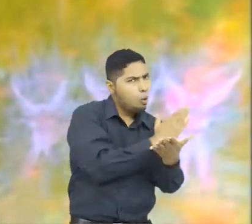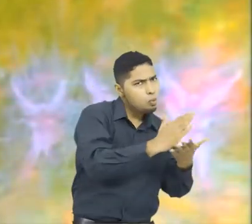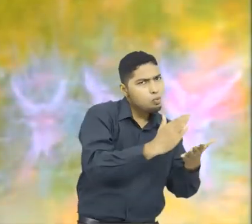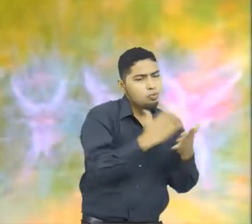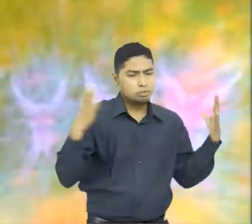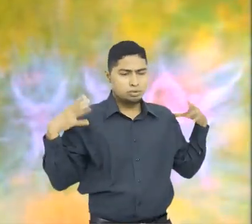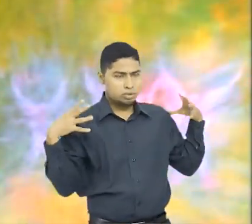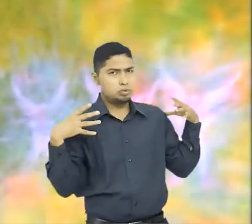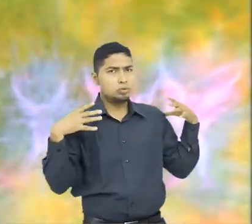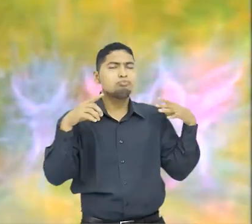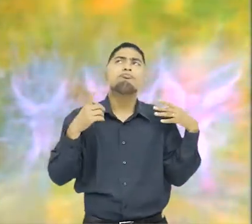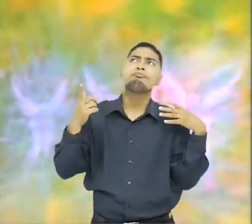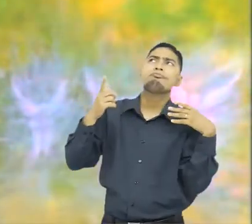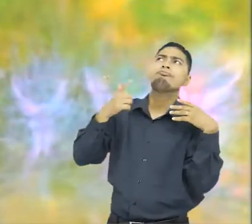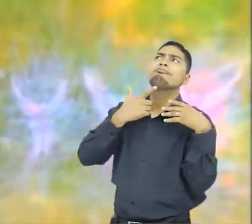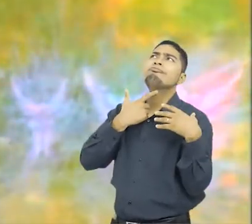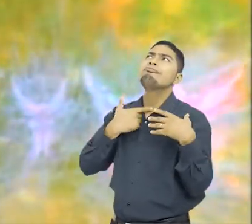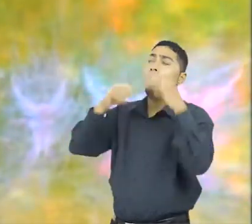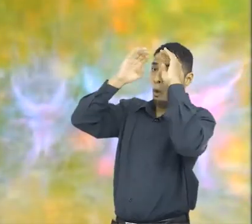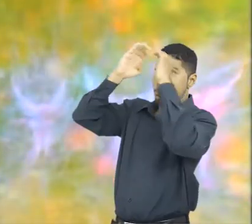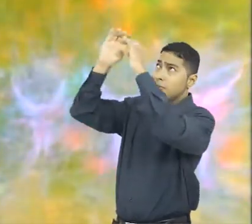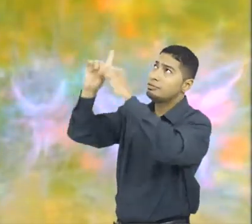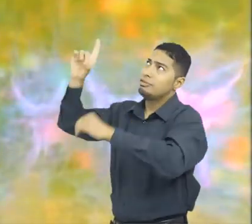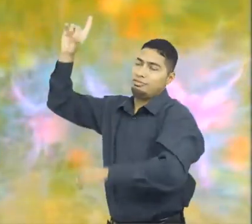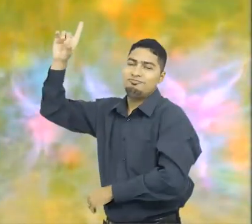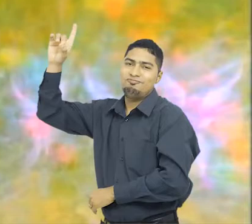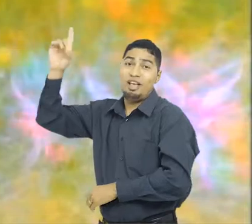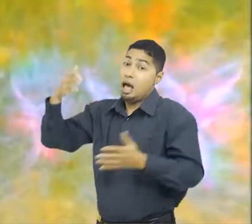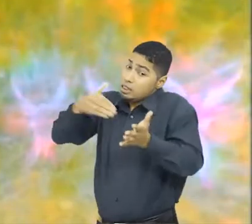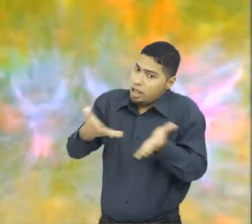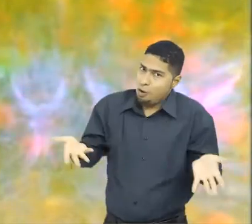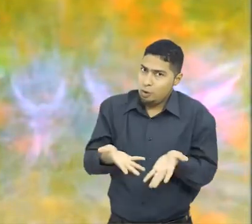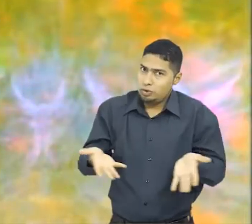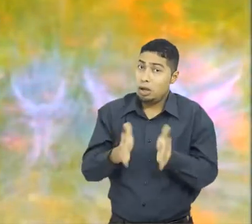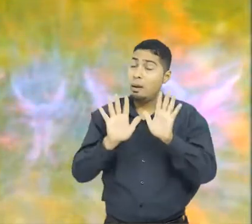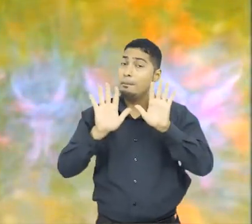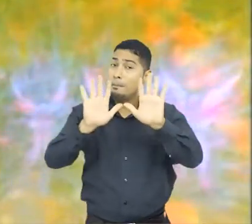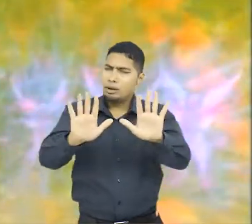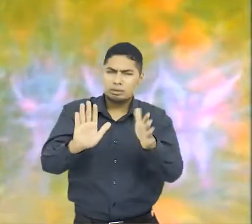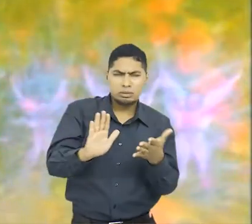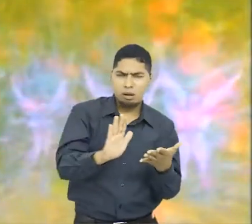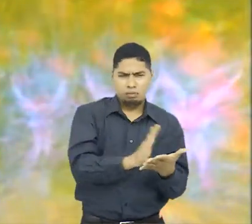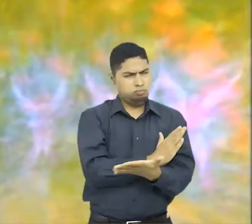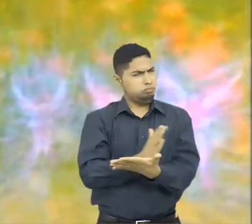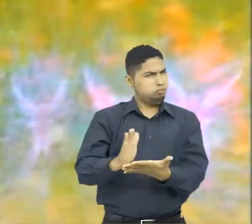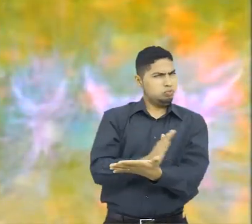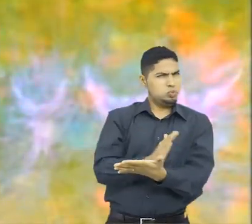Deus. Até hoje, eles o adoram e obedecem. Mas alguns anjos fizeram